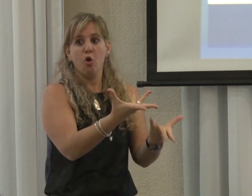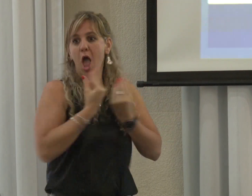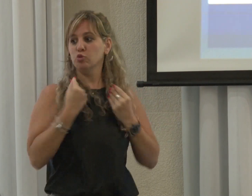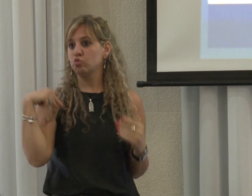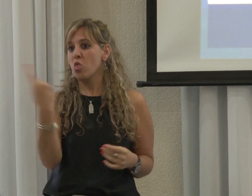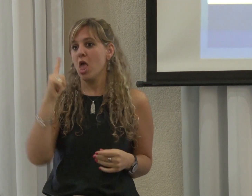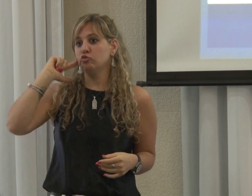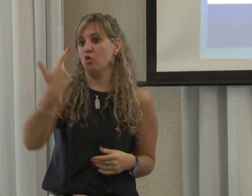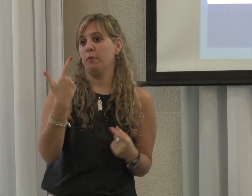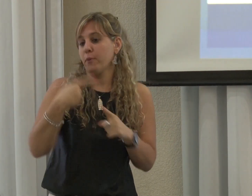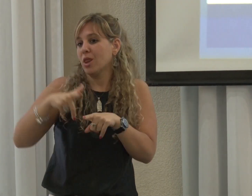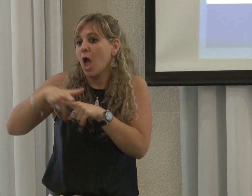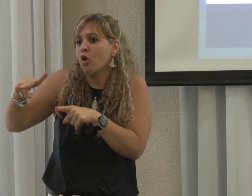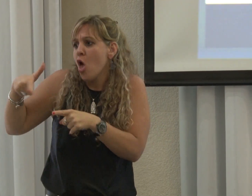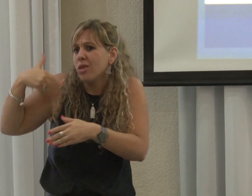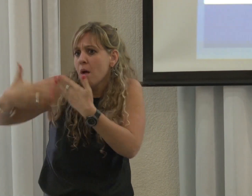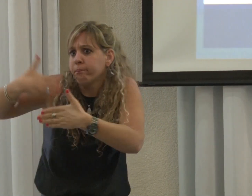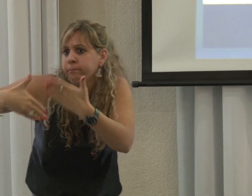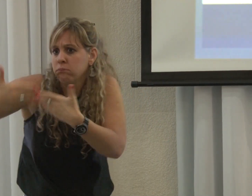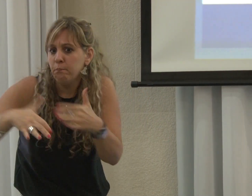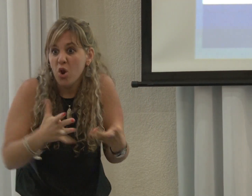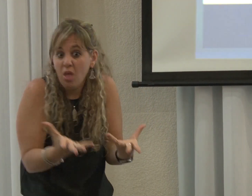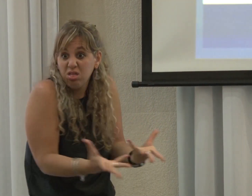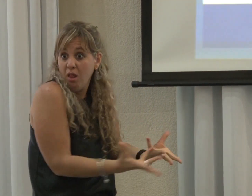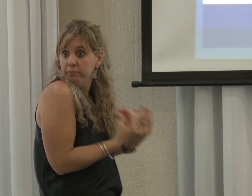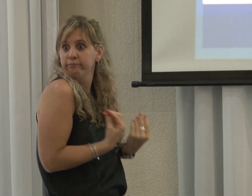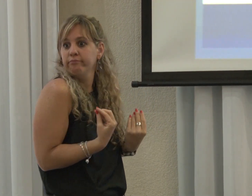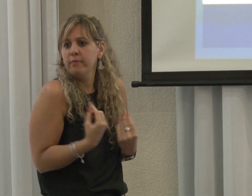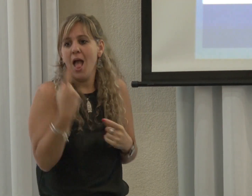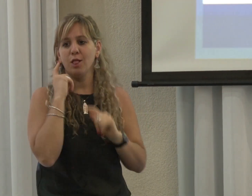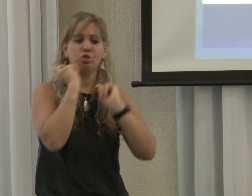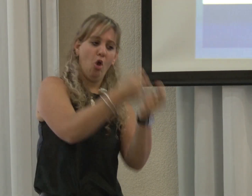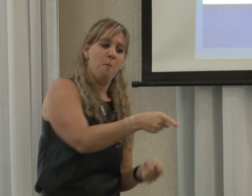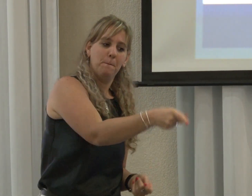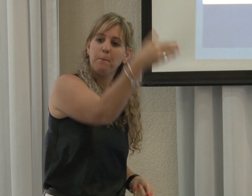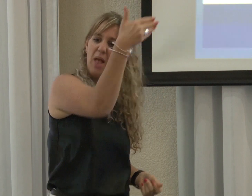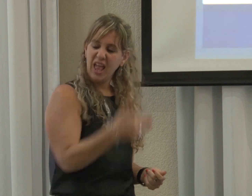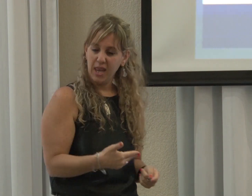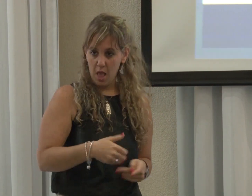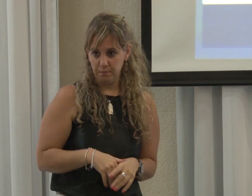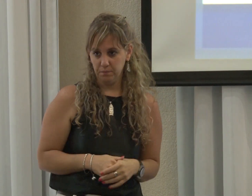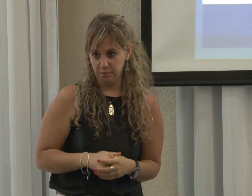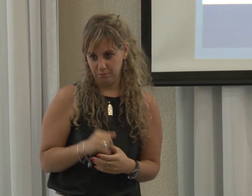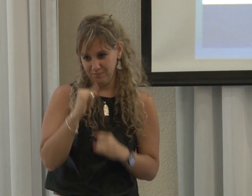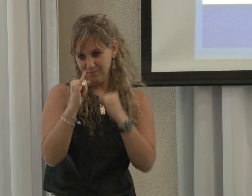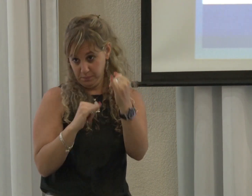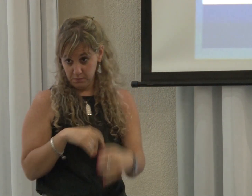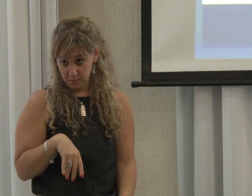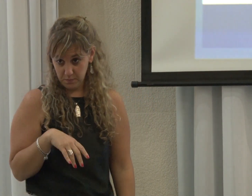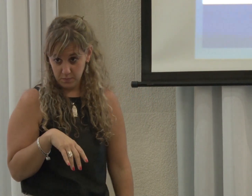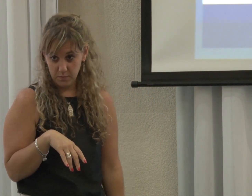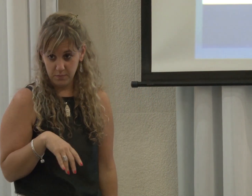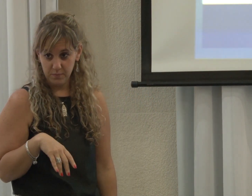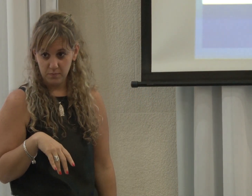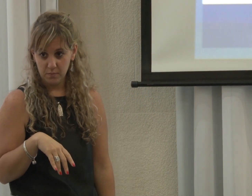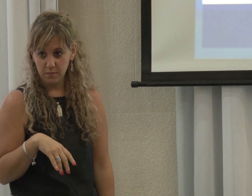servicio gratuito. Esto fue de gran ayuda para nosotros, para las personas sordas. Así fue que fue avanzando a medida que